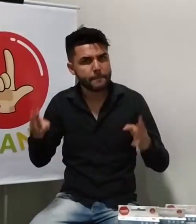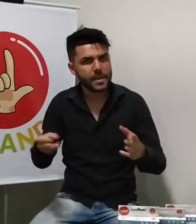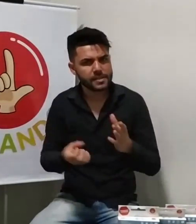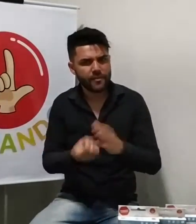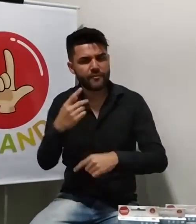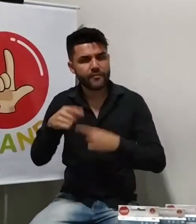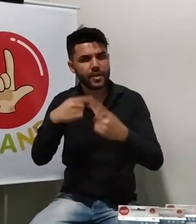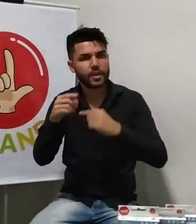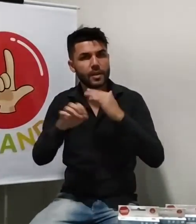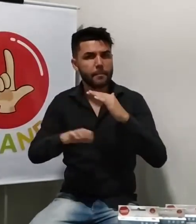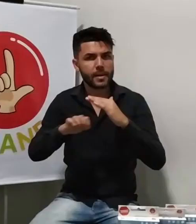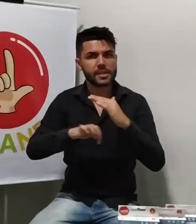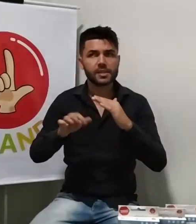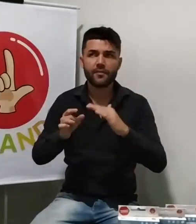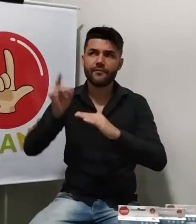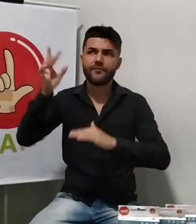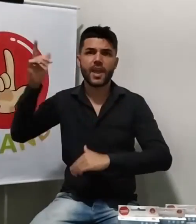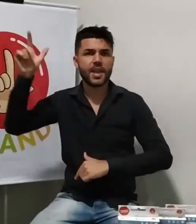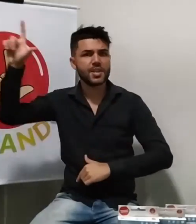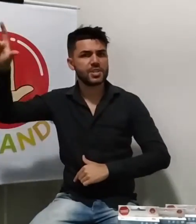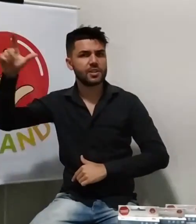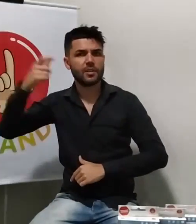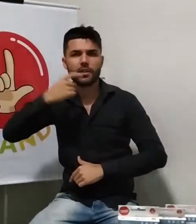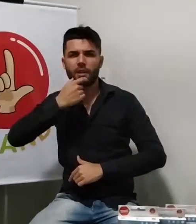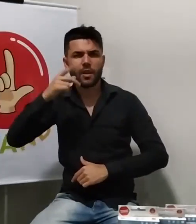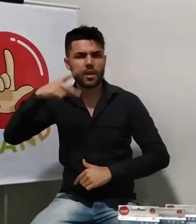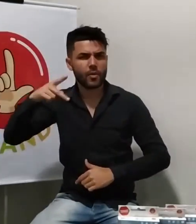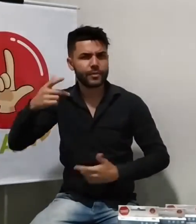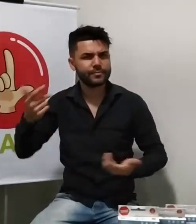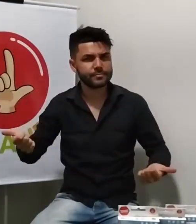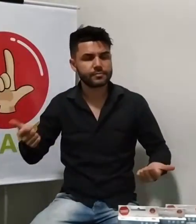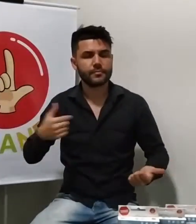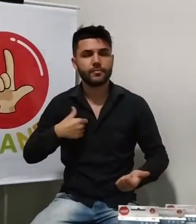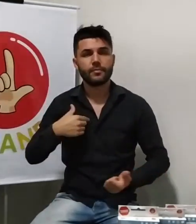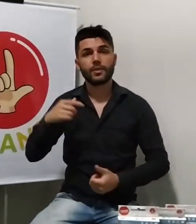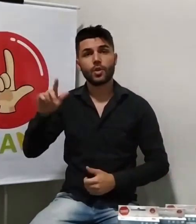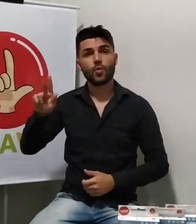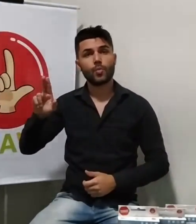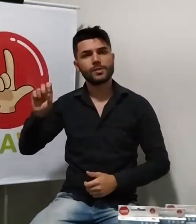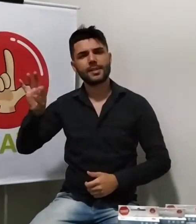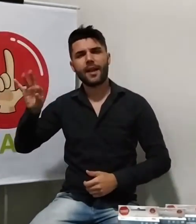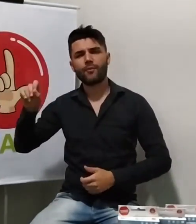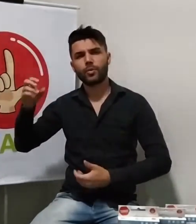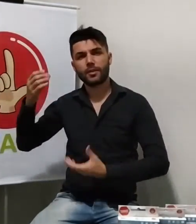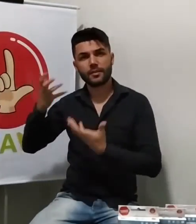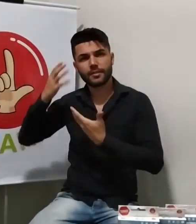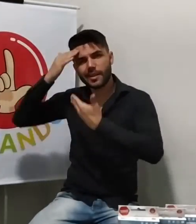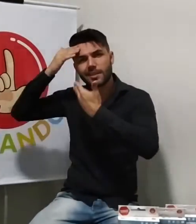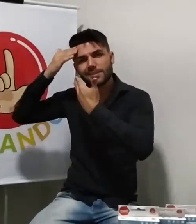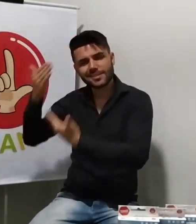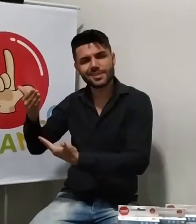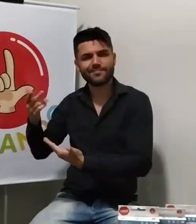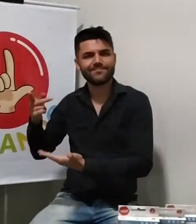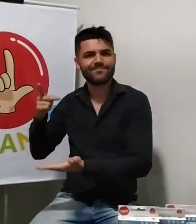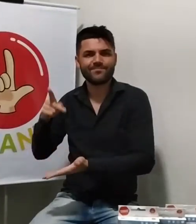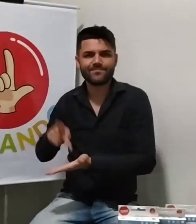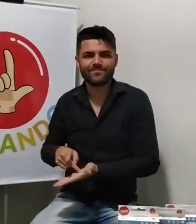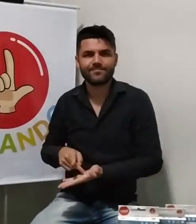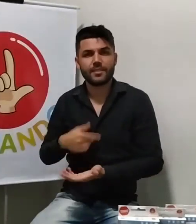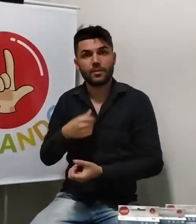para uma empresa em Londres e por aí vai, né, Gustavo? Muito obrigado, cara. Muito obrigado pela sua generosidade, por você estar aqui conversando